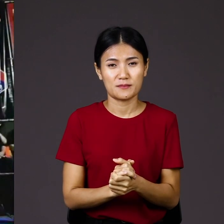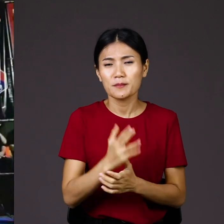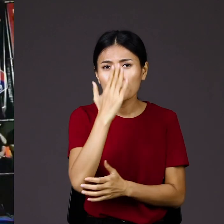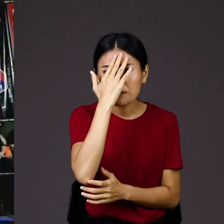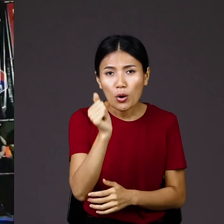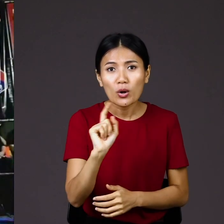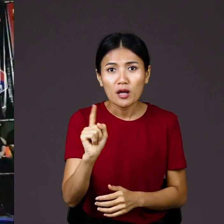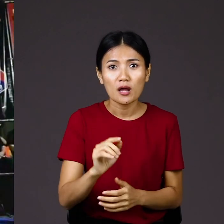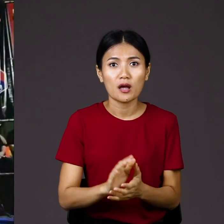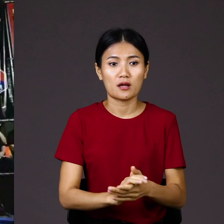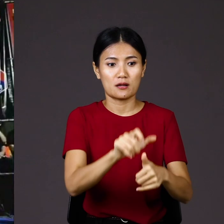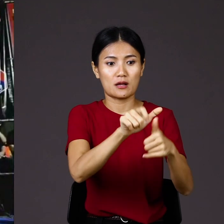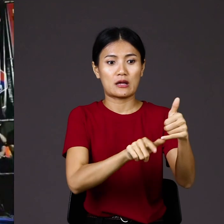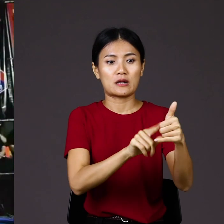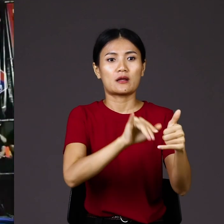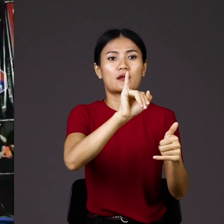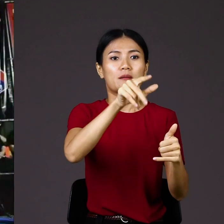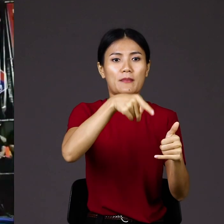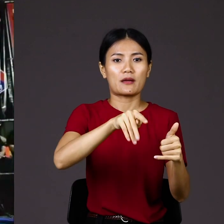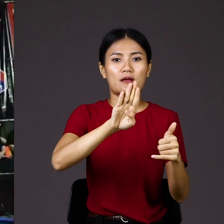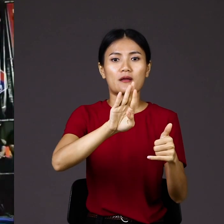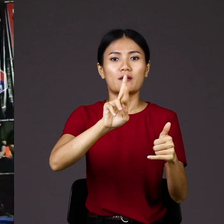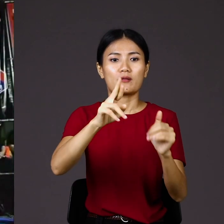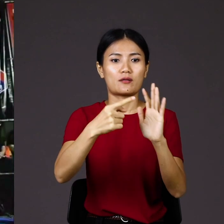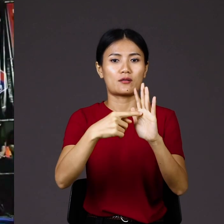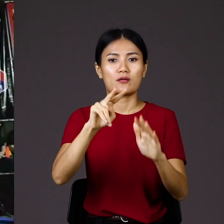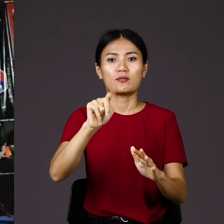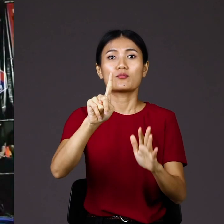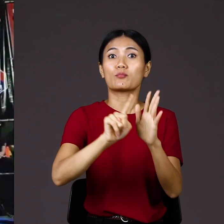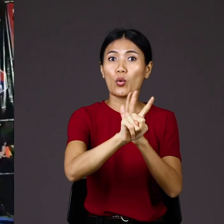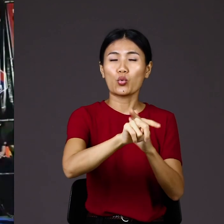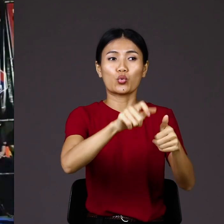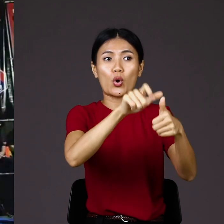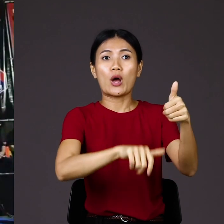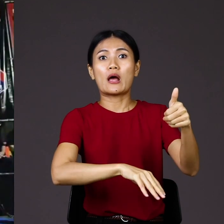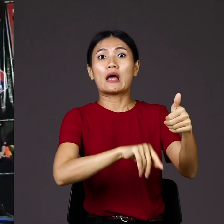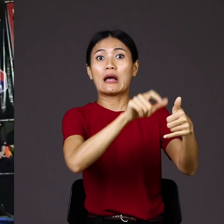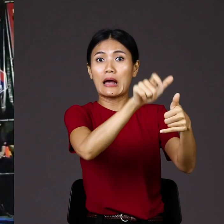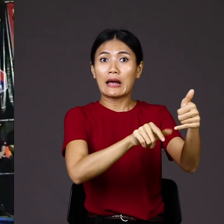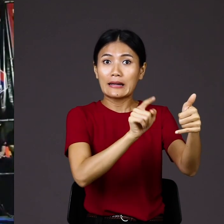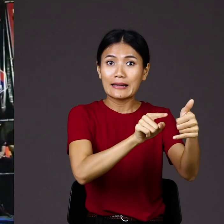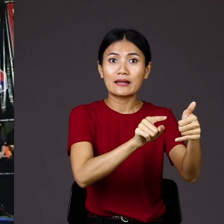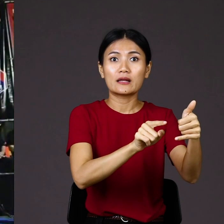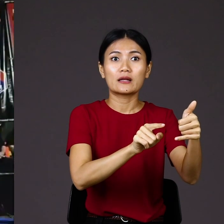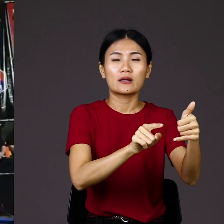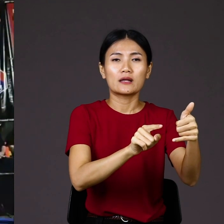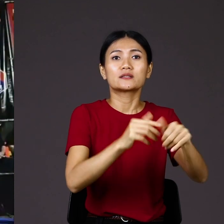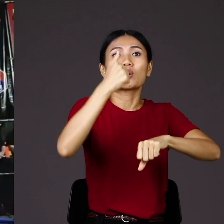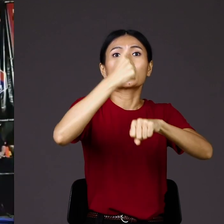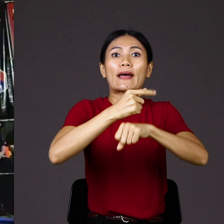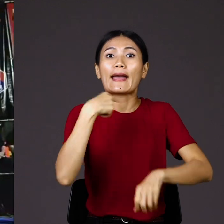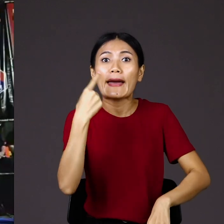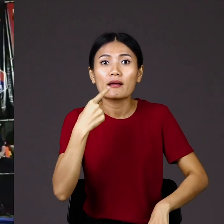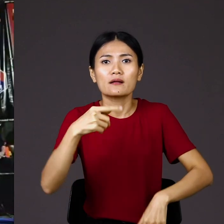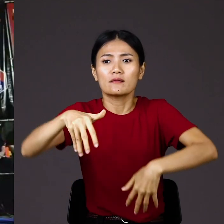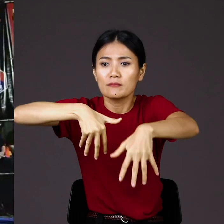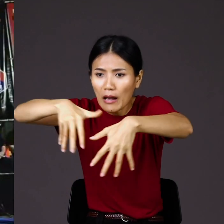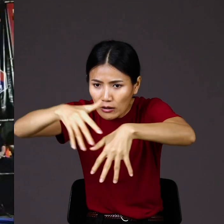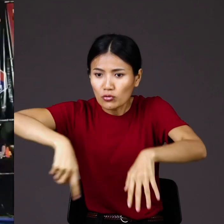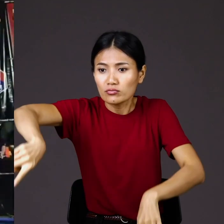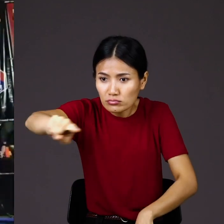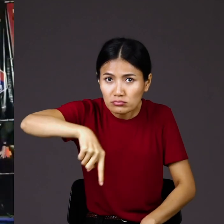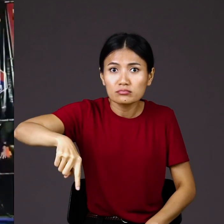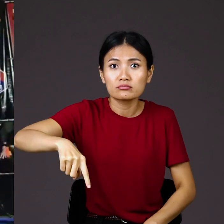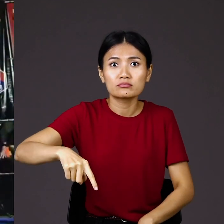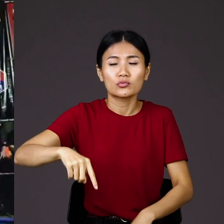ไรผมทั้งสิ้นเพราะว่าไพบูลย์กิจวรวุฒิเจ้านายใหญ่ที่สุดของเขาคือประชา